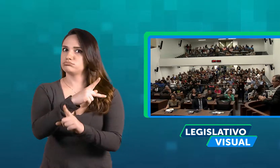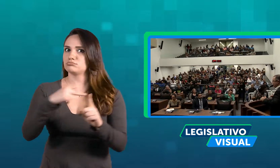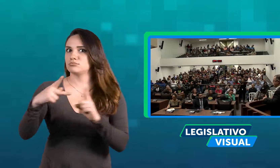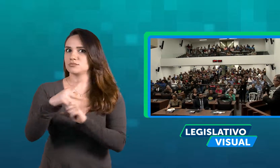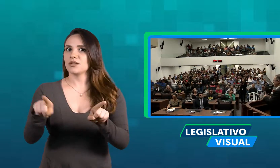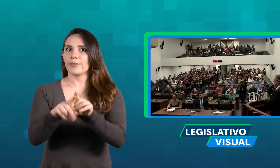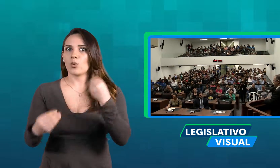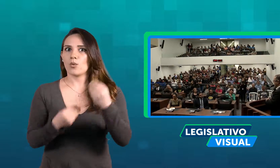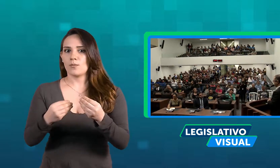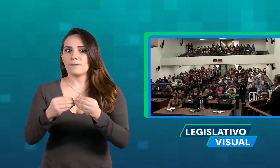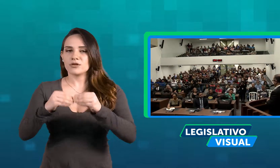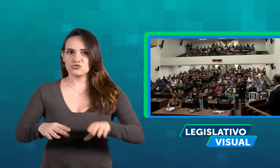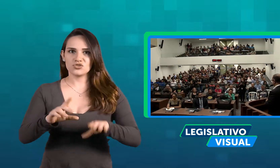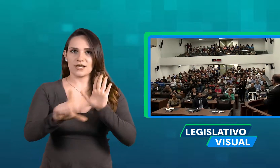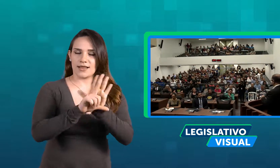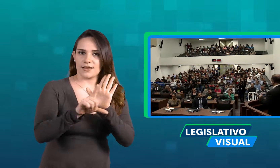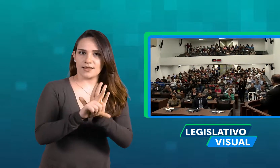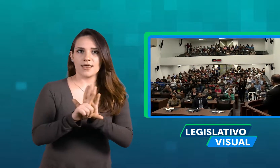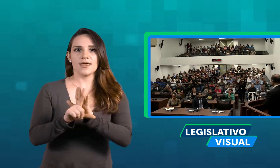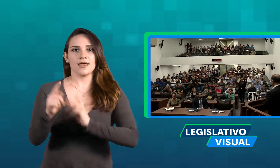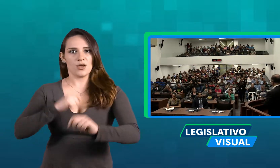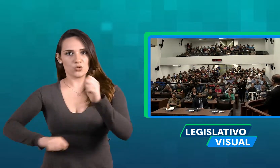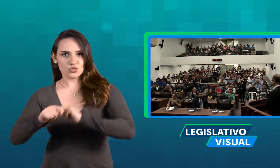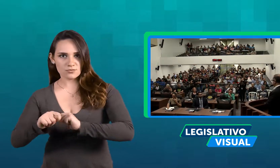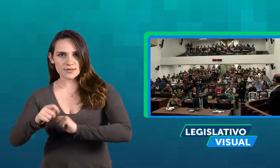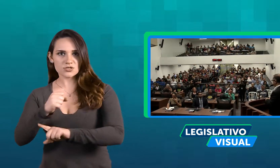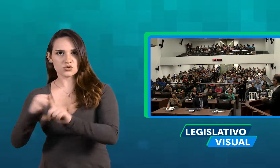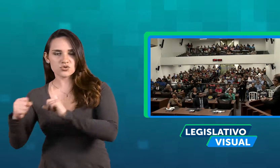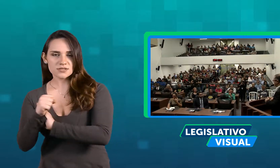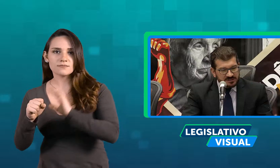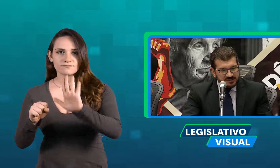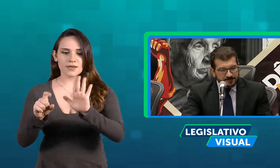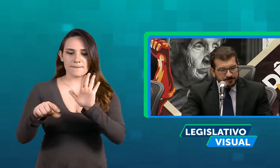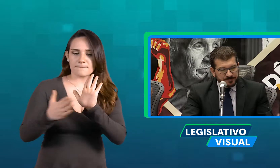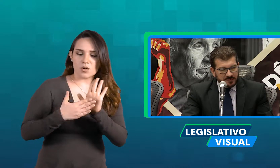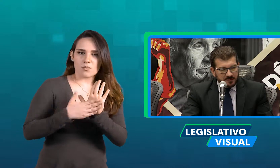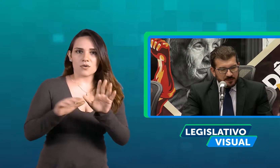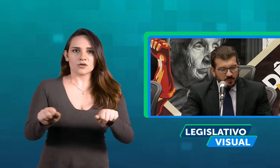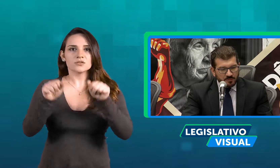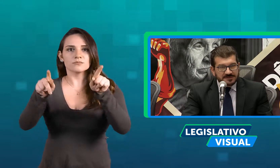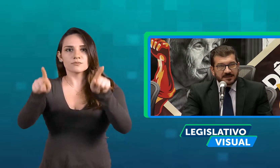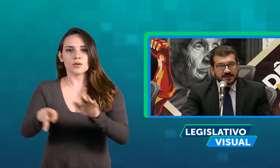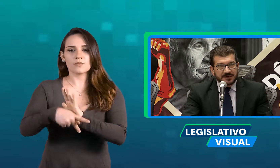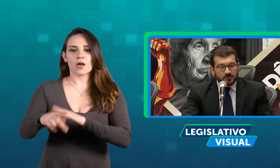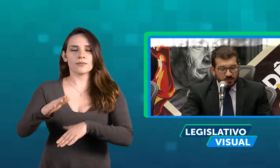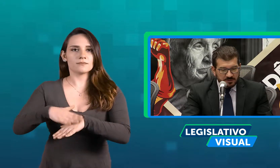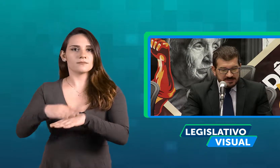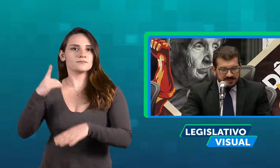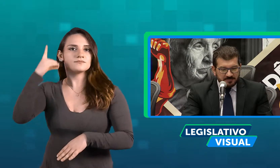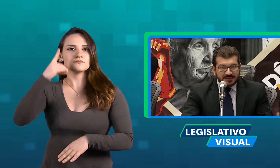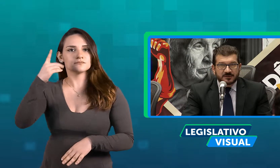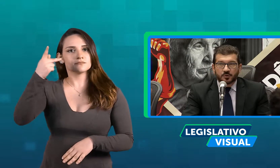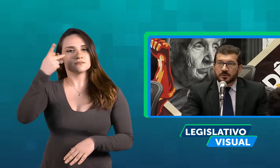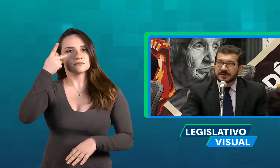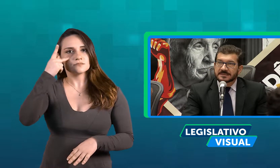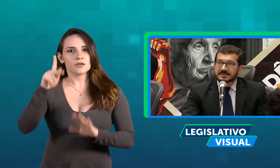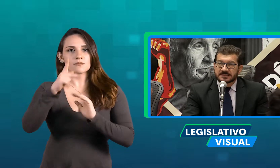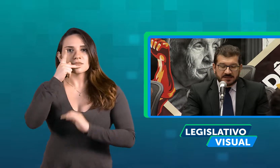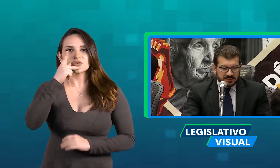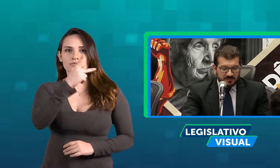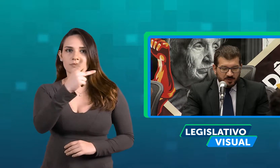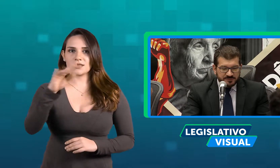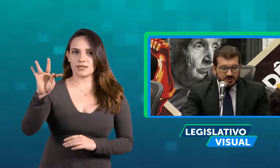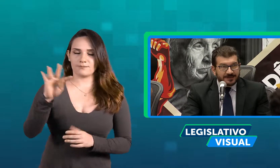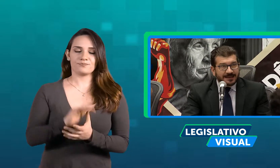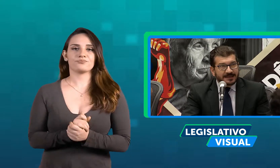da Previdência e os Impactos Constitucionais, Econômicos e Sociais. A proposta da audiência pública foi do deputado Pedro Kemp,